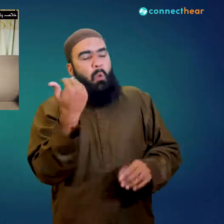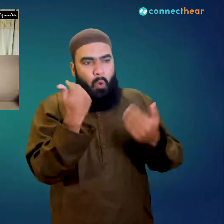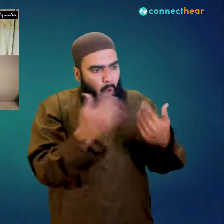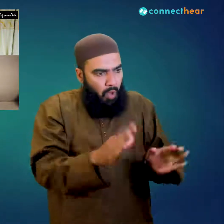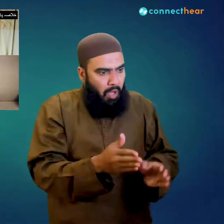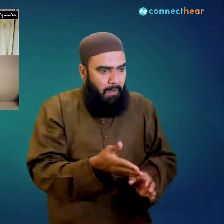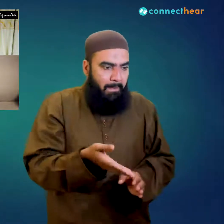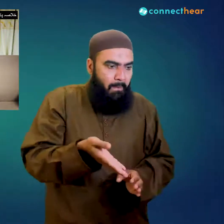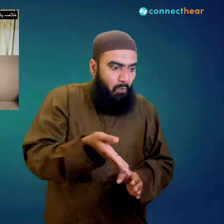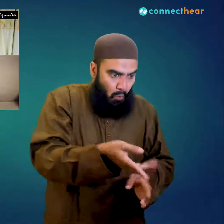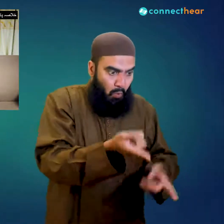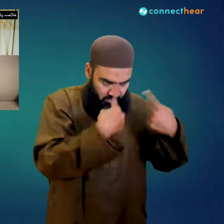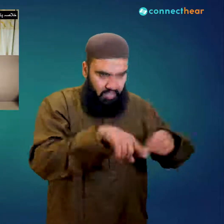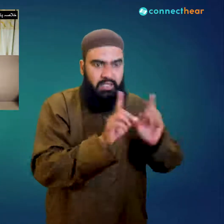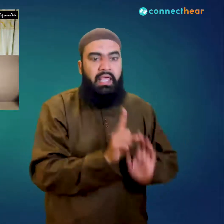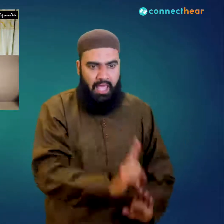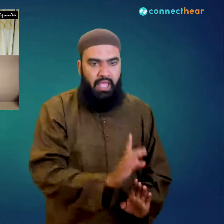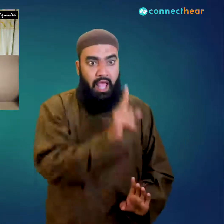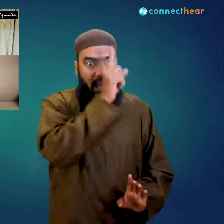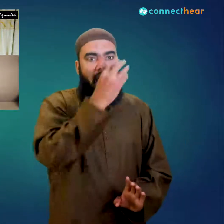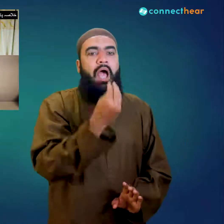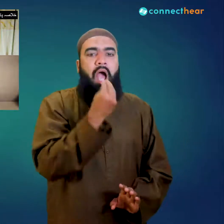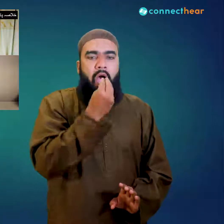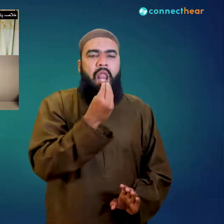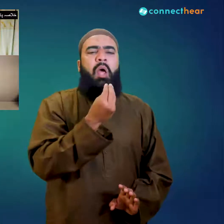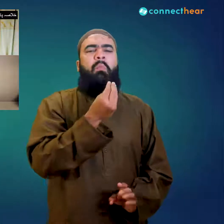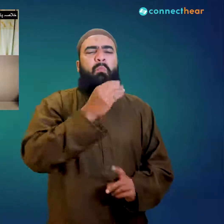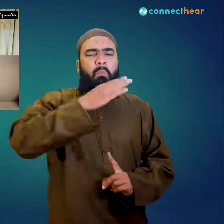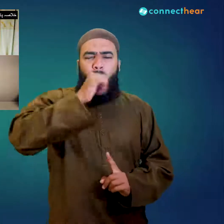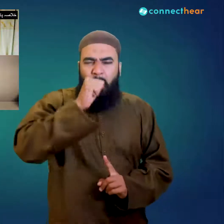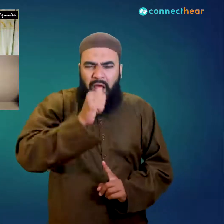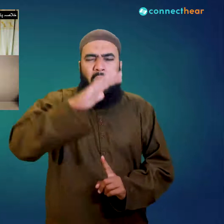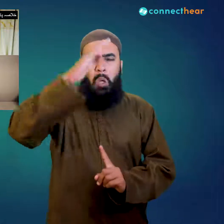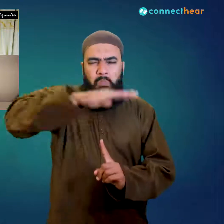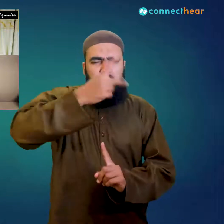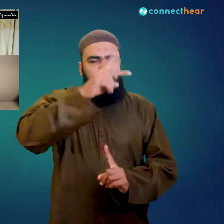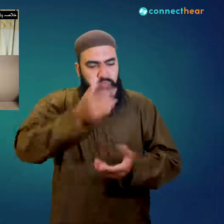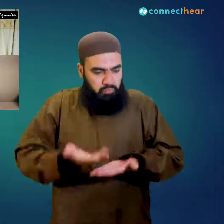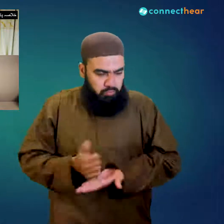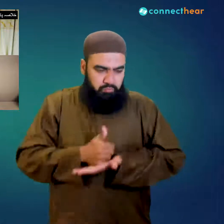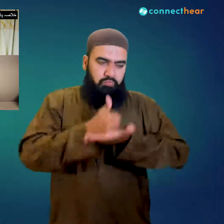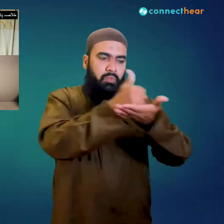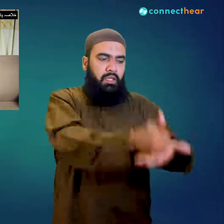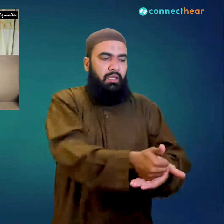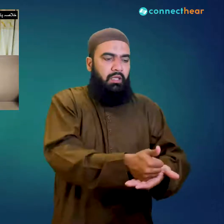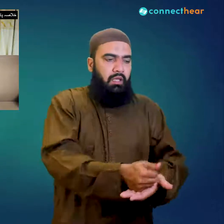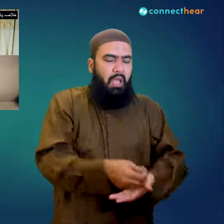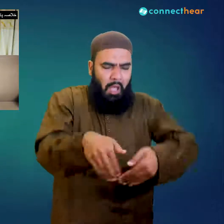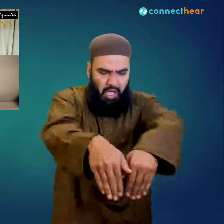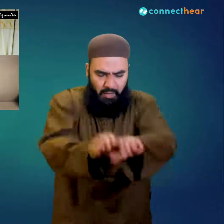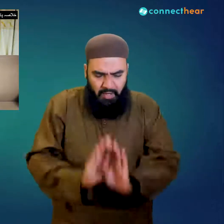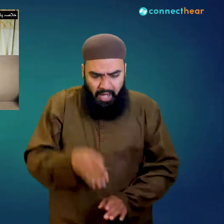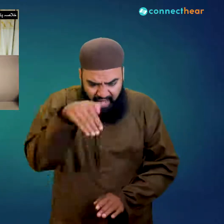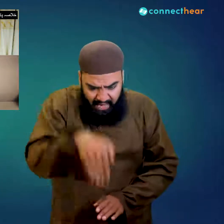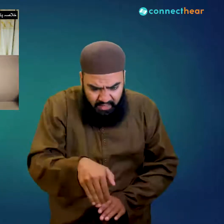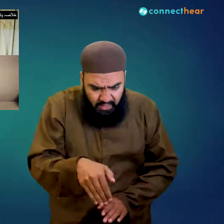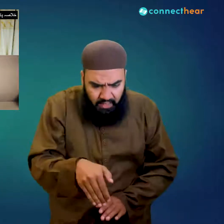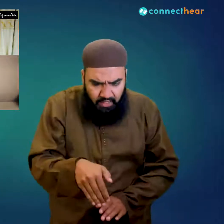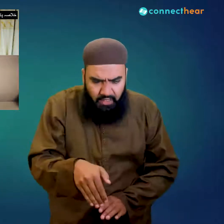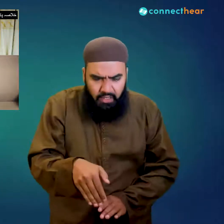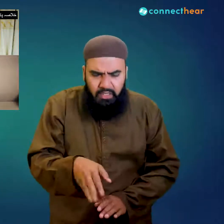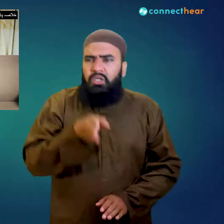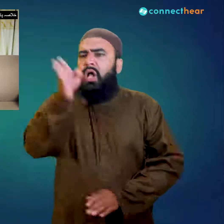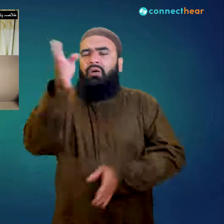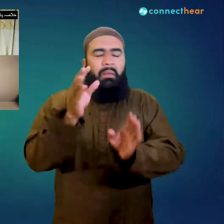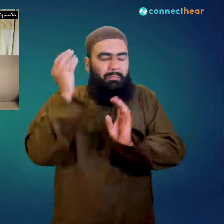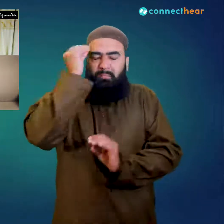بہرحال اللہ رب العزت نے یہ وضاحت فرما دی کہ ان کی موت اور ان کی یہ حالت عام لوگوں کی موت سے بالکل مختلف